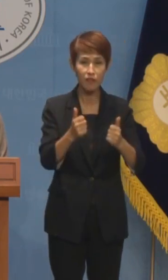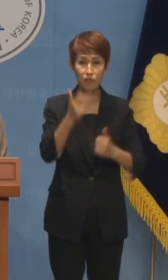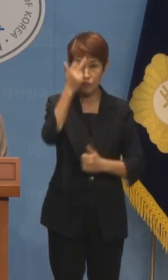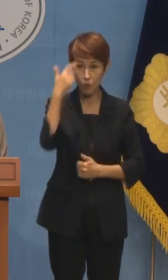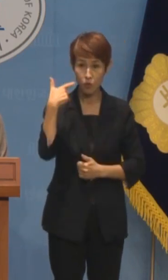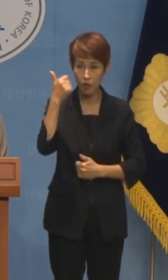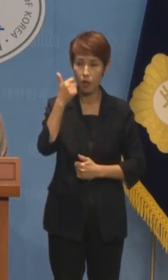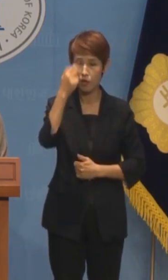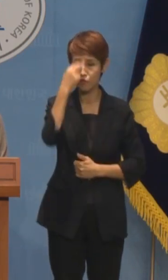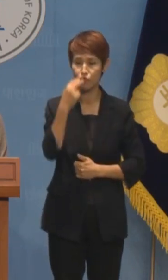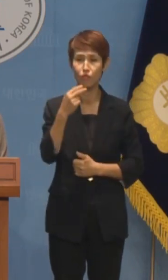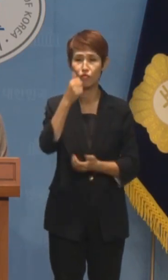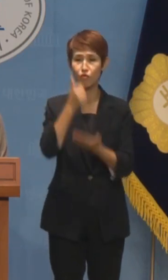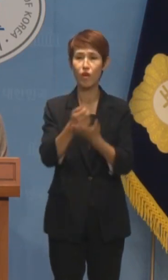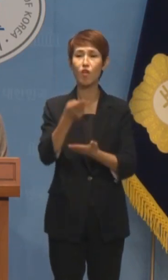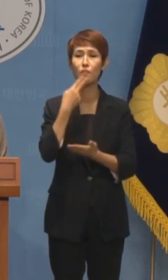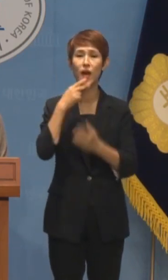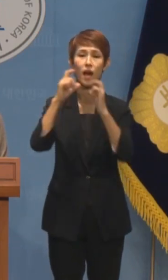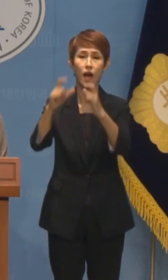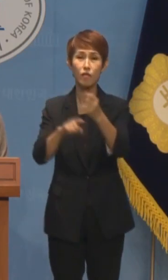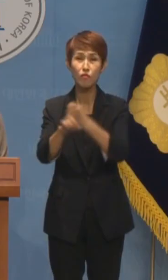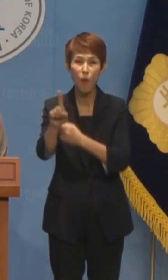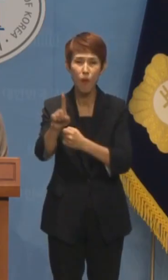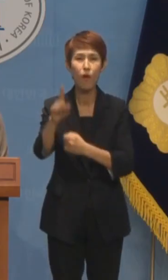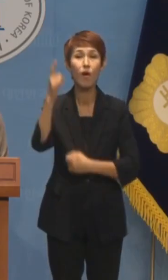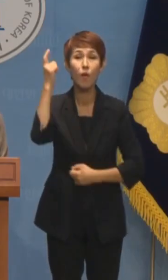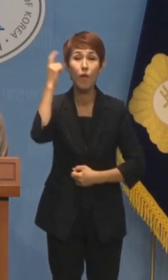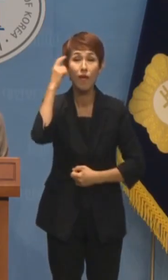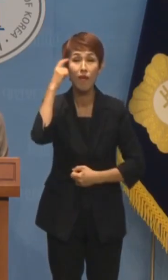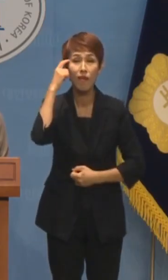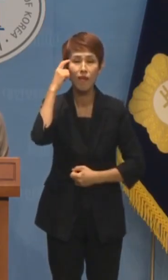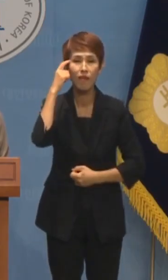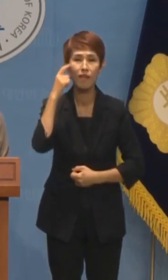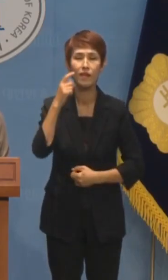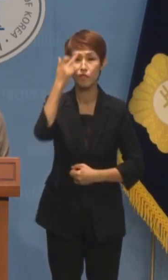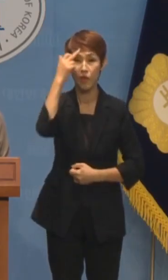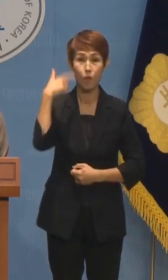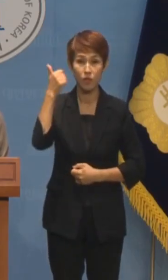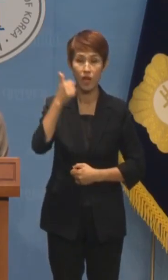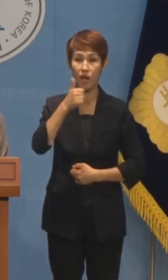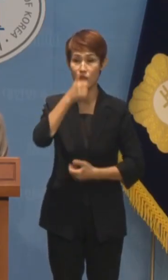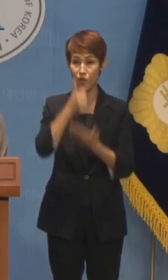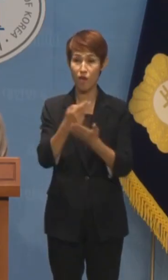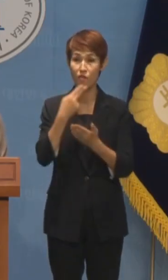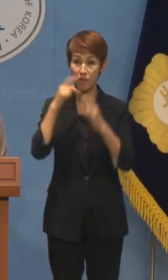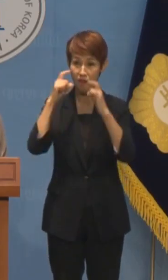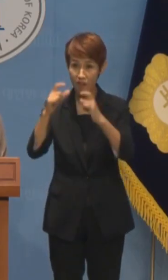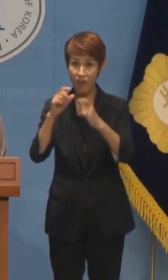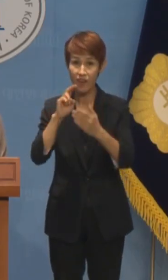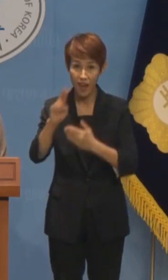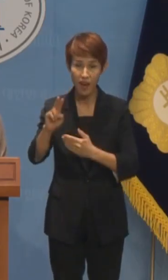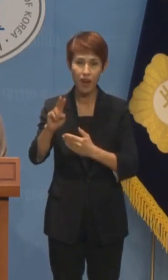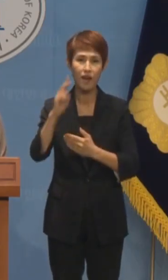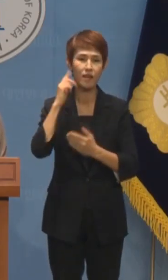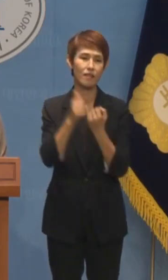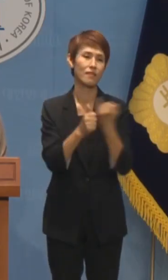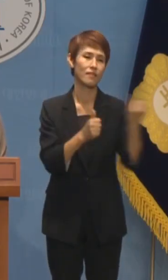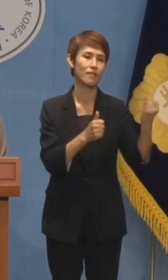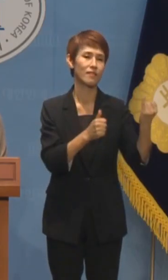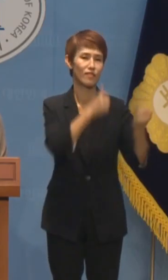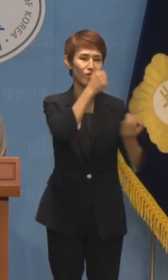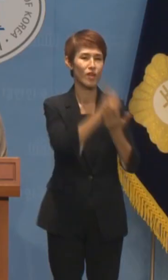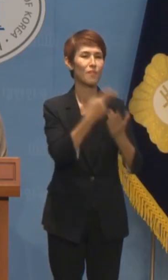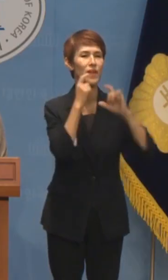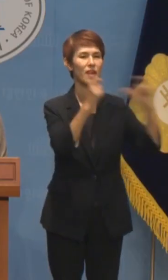무죄를 주장하는 총극을 빚은 이유는 하나입니다. 최 목사가 무죄여야 여사님도 무죄이기